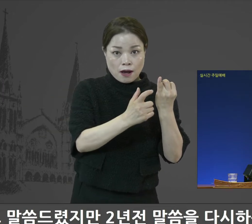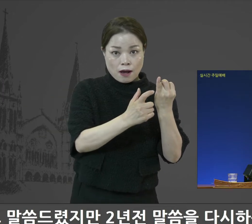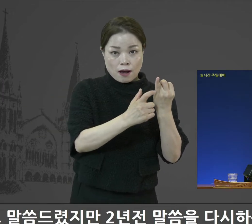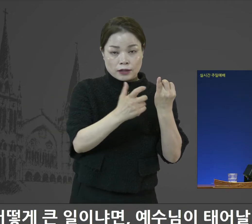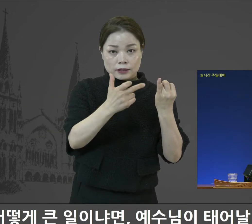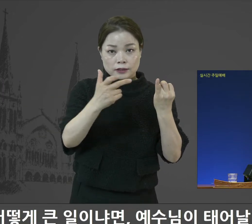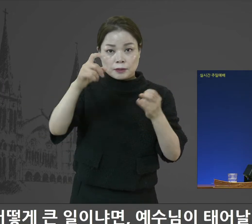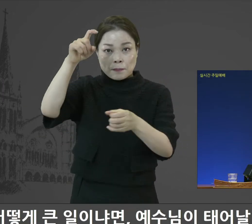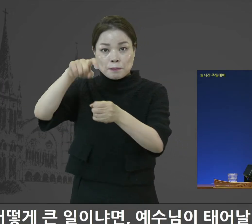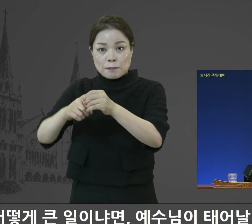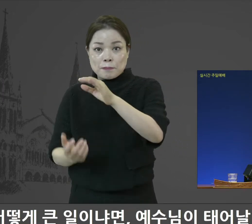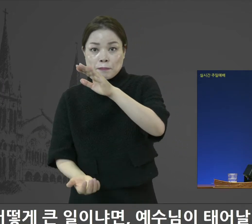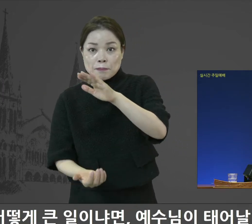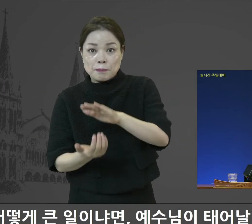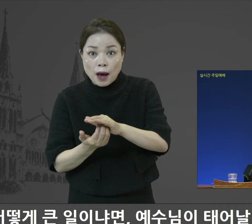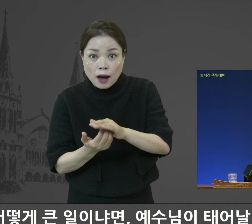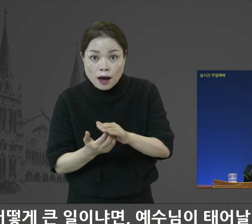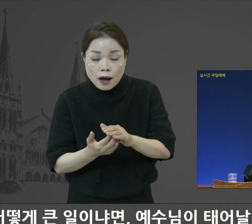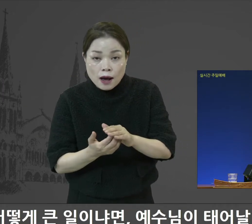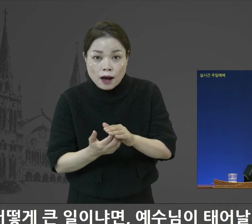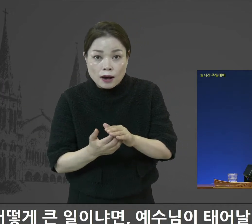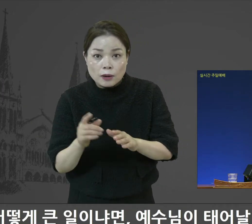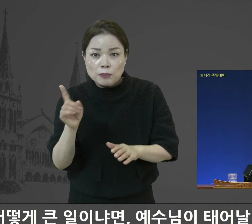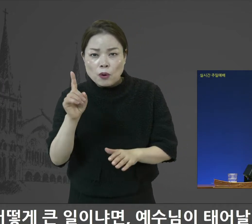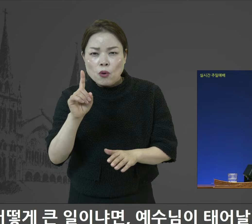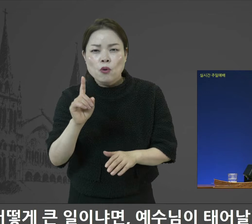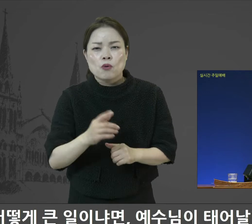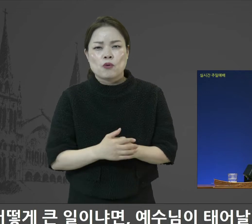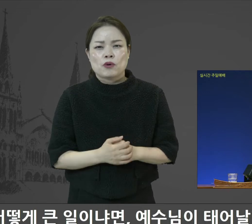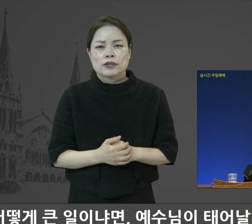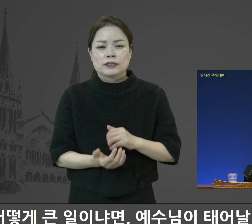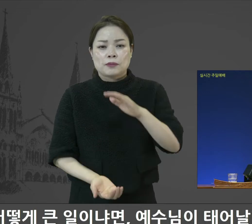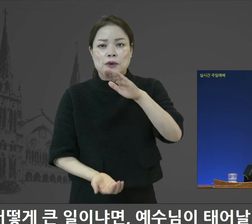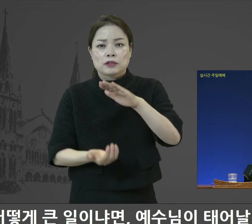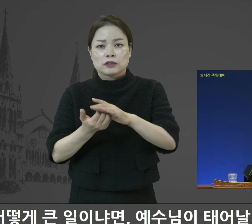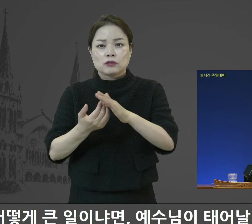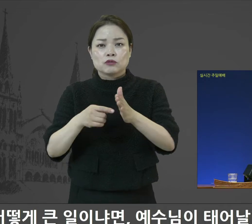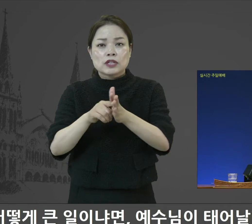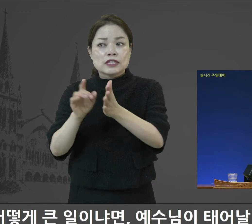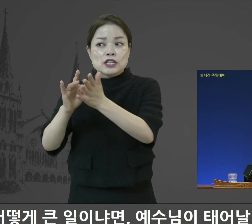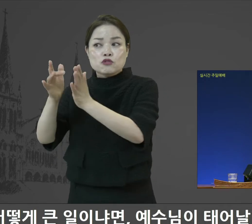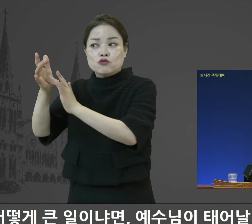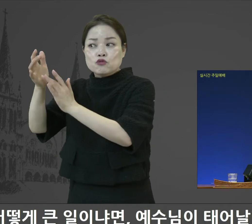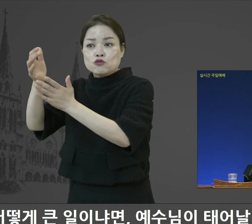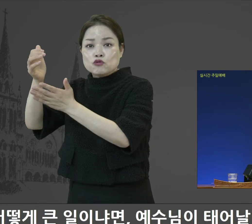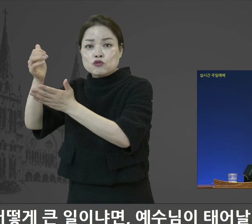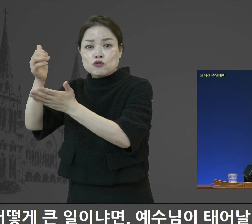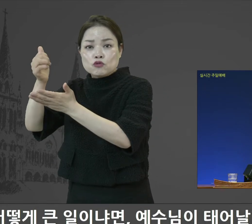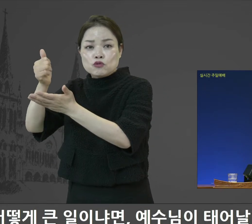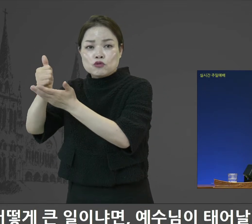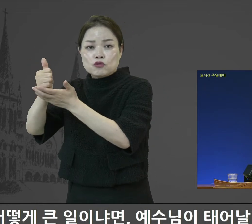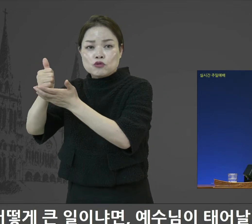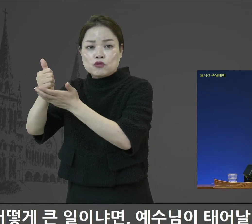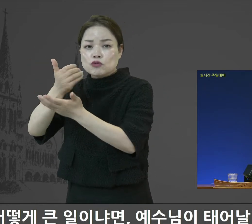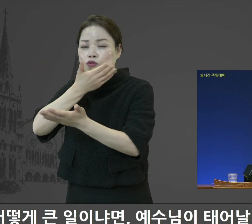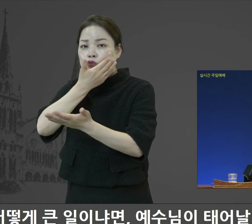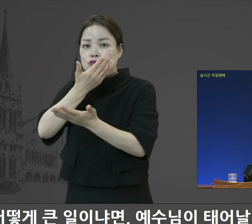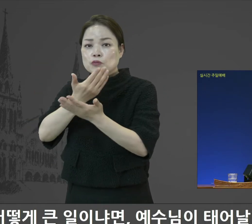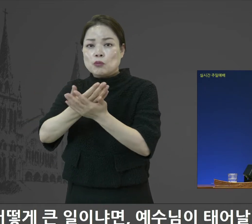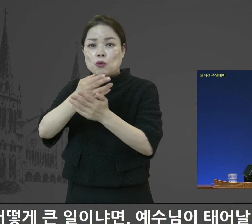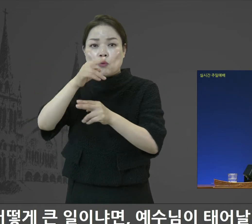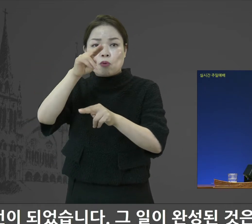행하셨다. 그런데 그 일이 완성되는 건 뭐냐면 그 예수님이 보좌에 등극하셔야 되는